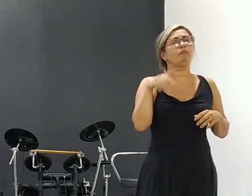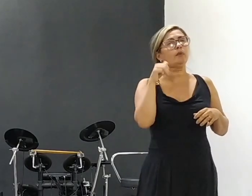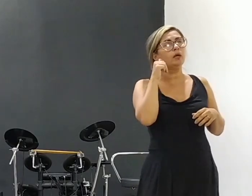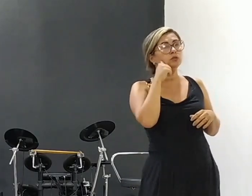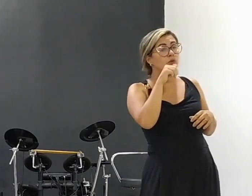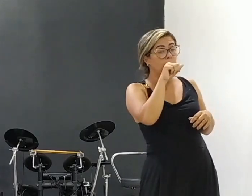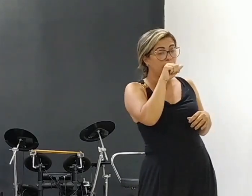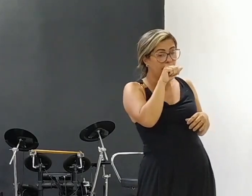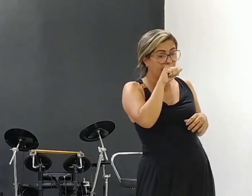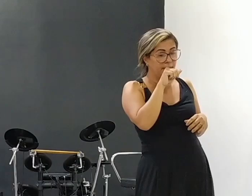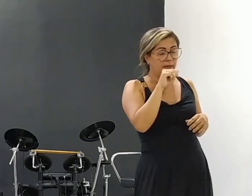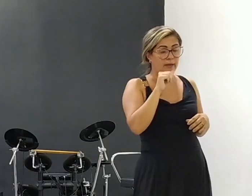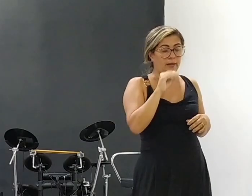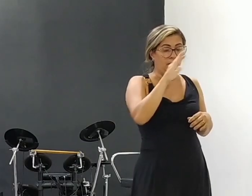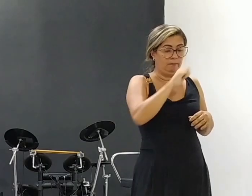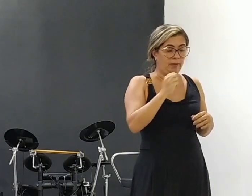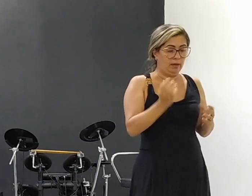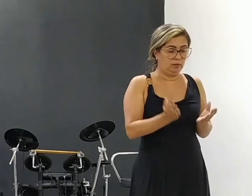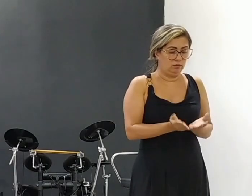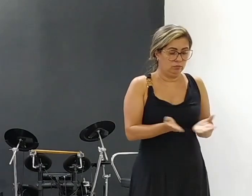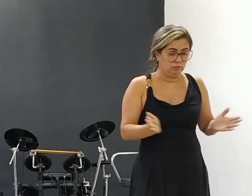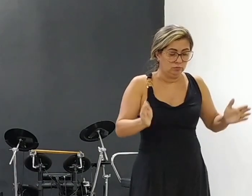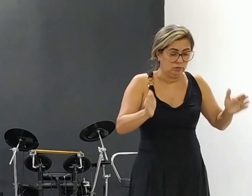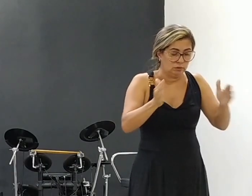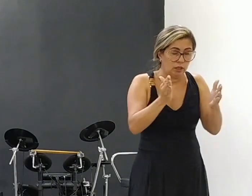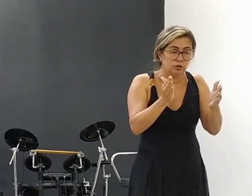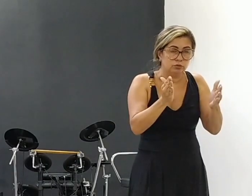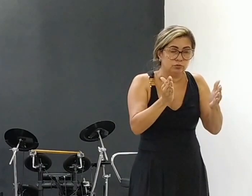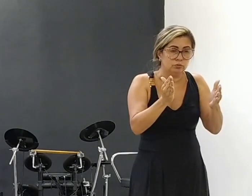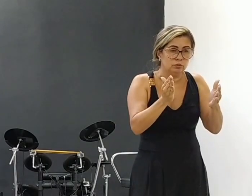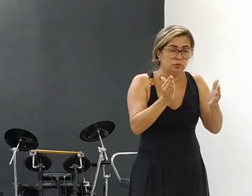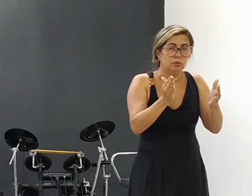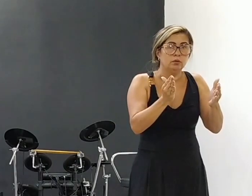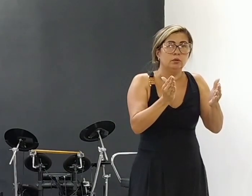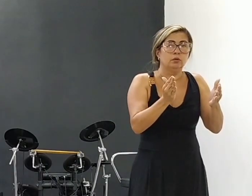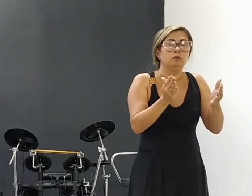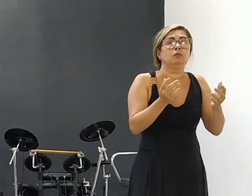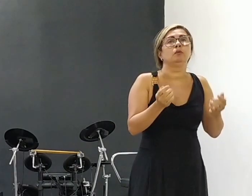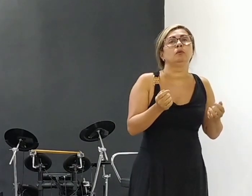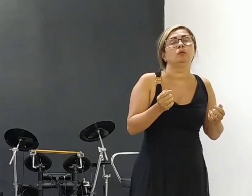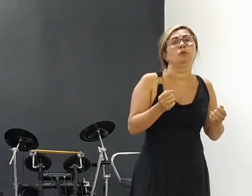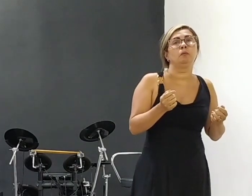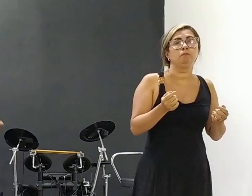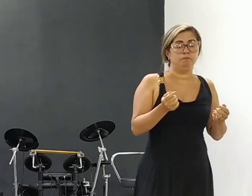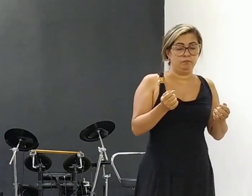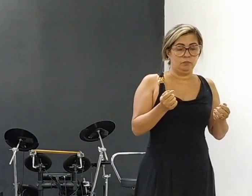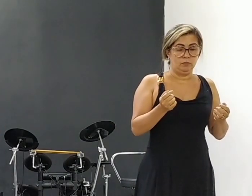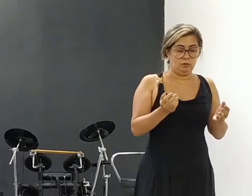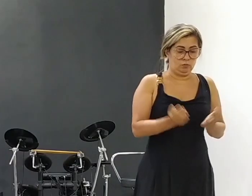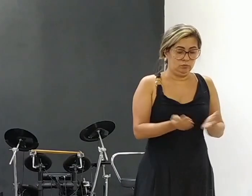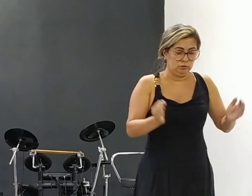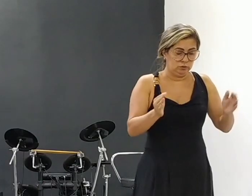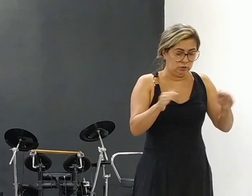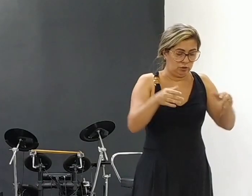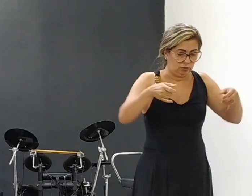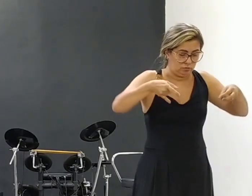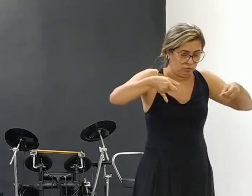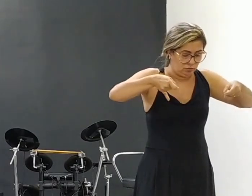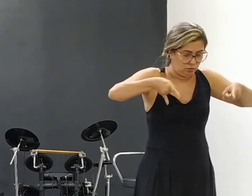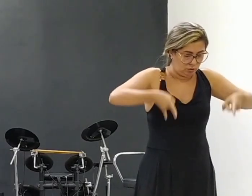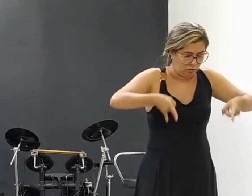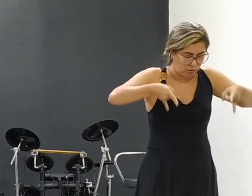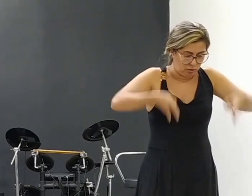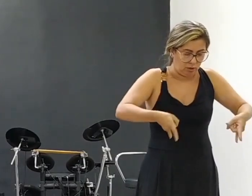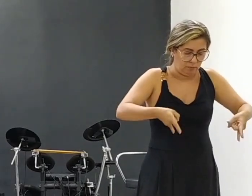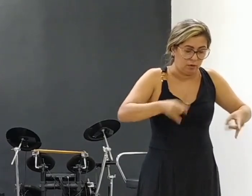mãe então pega um cesto, balaio, uma espécie ali de cama para a criança,